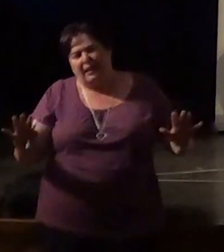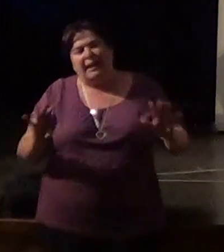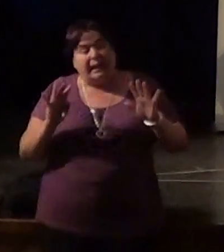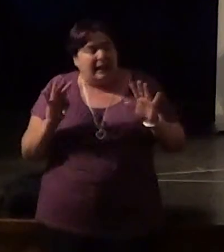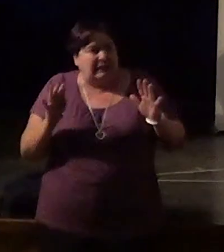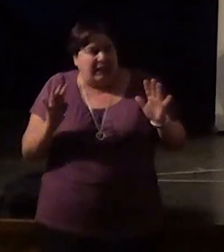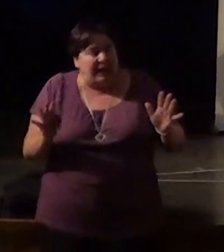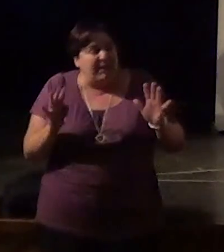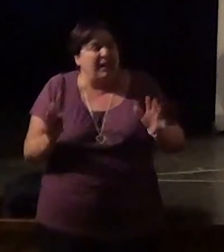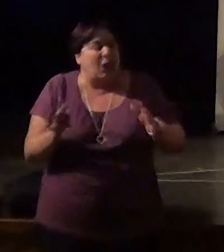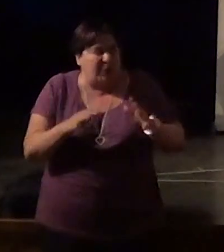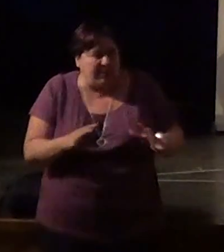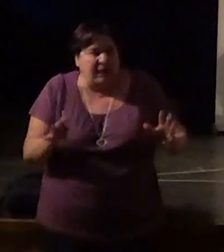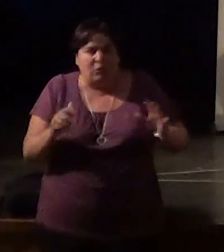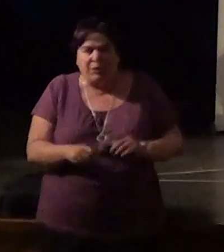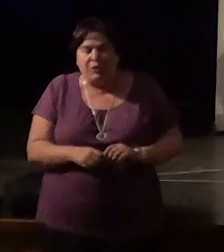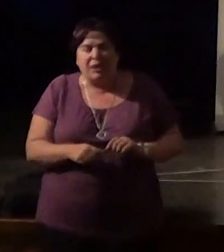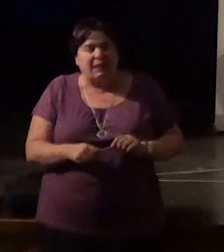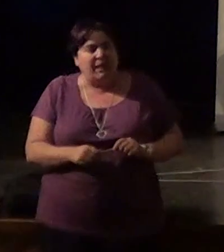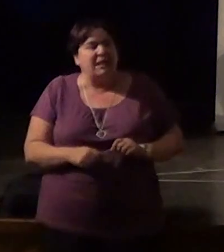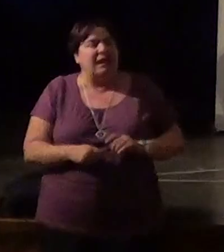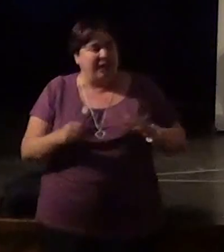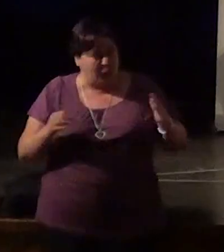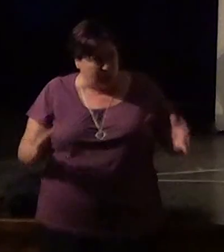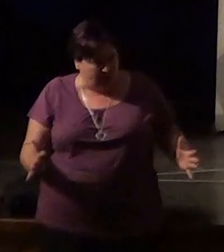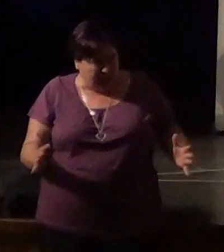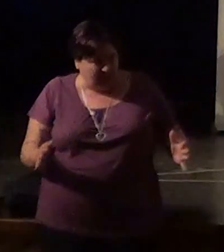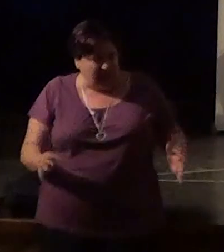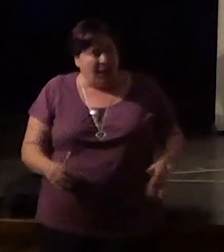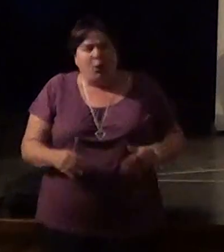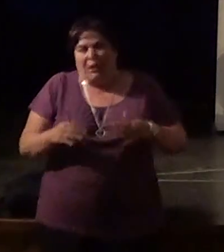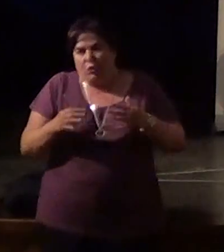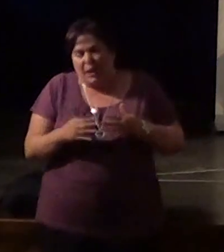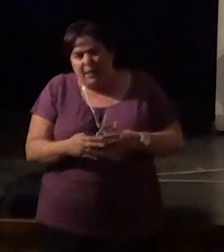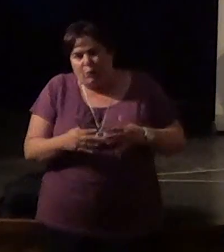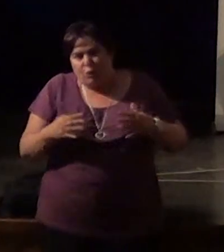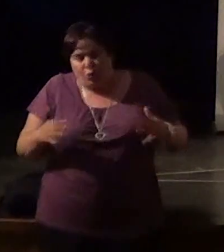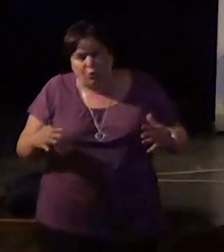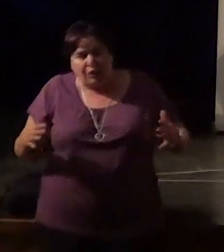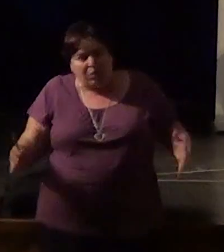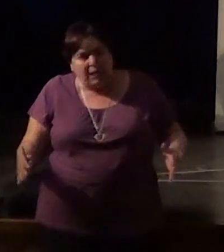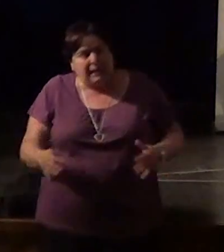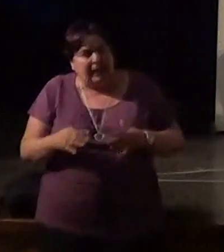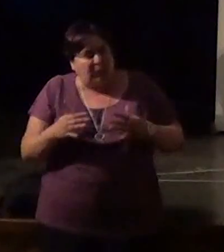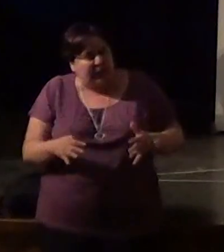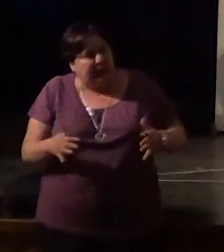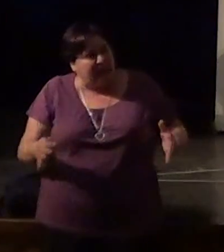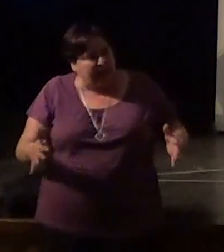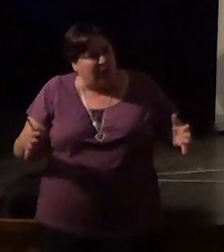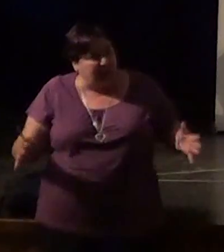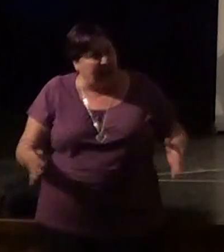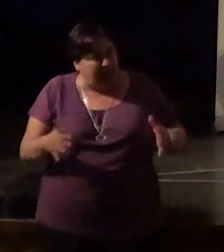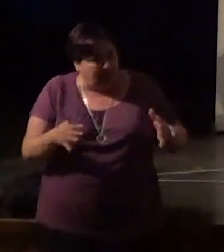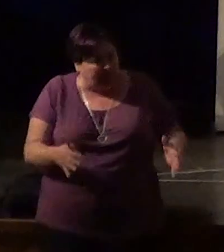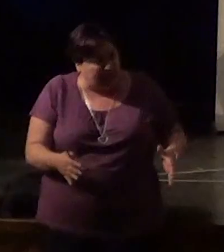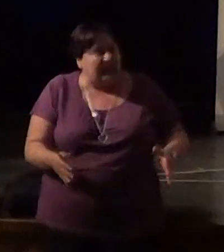Tenemos que desde que está el señor Rajoy hay 1 millón más de personas desempleadas en este país. Eso es su primera medida.